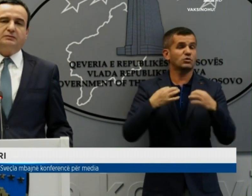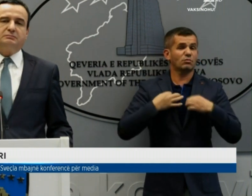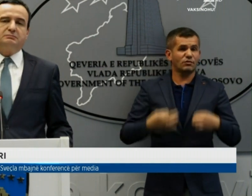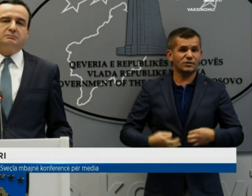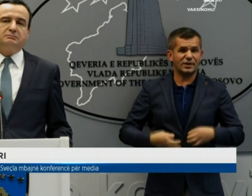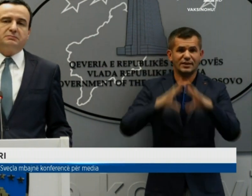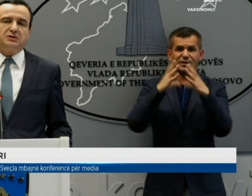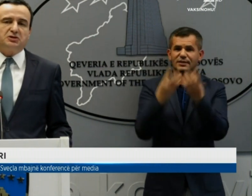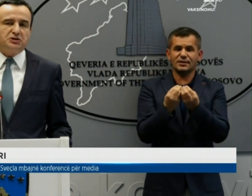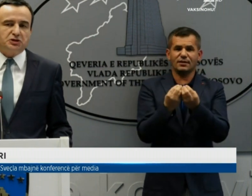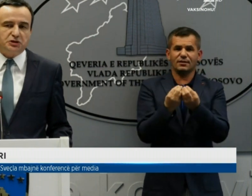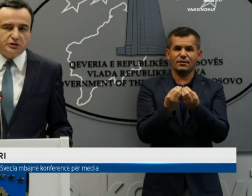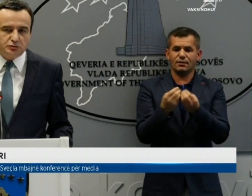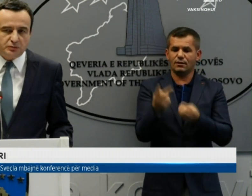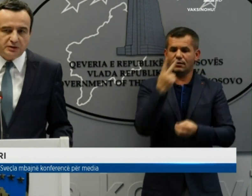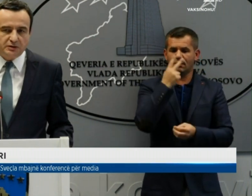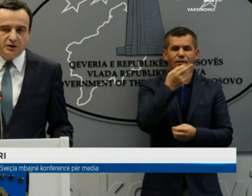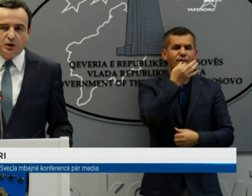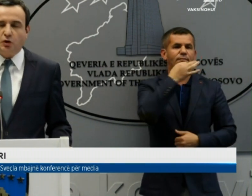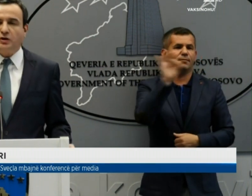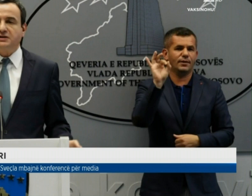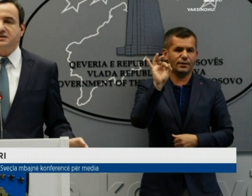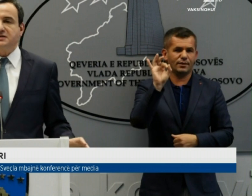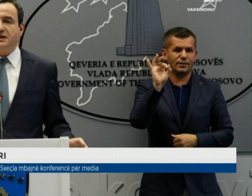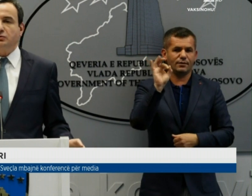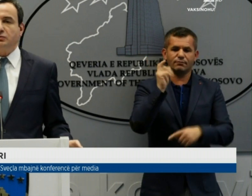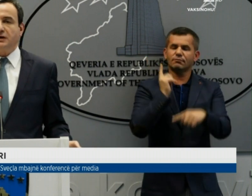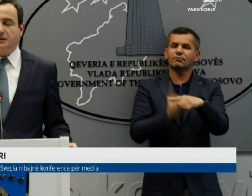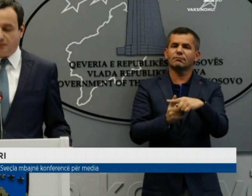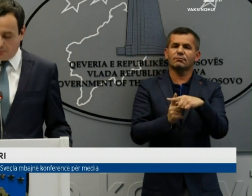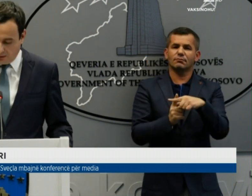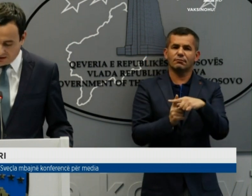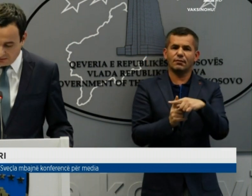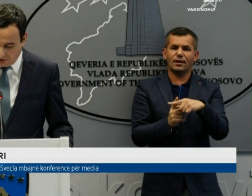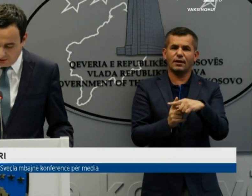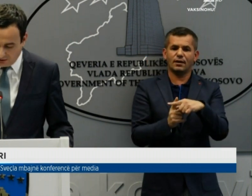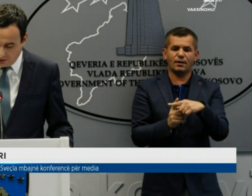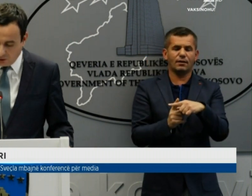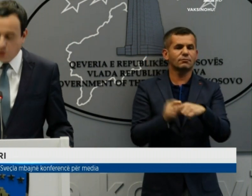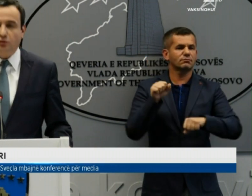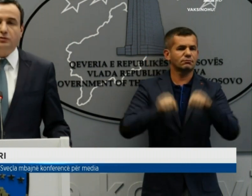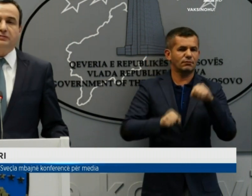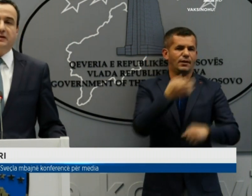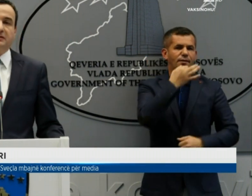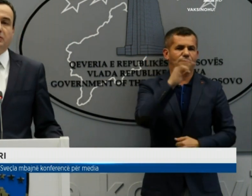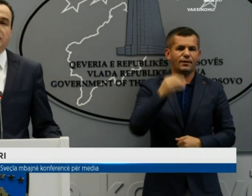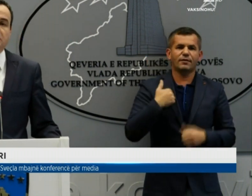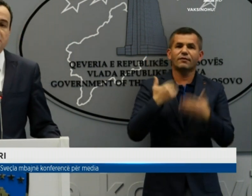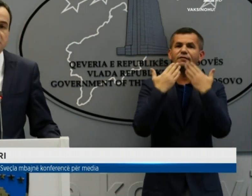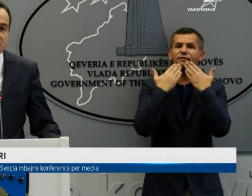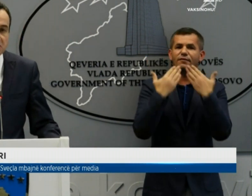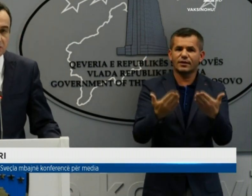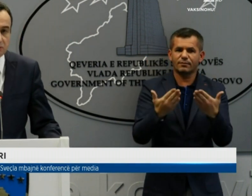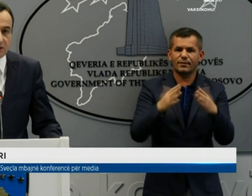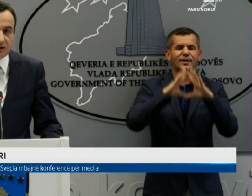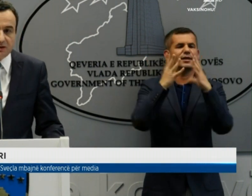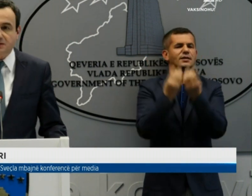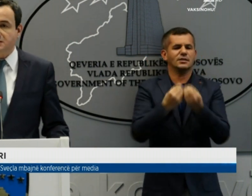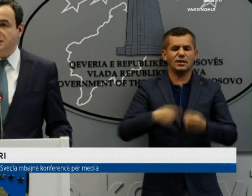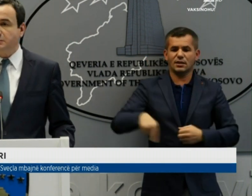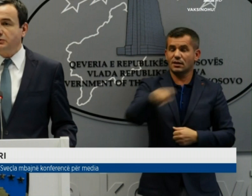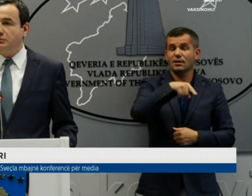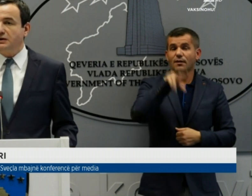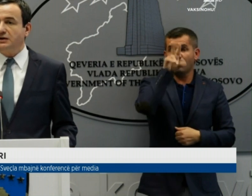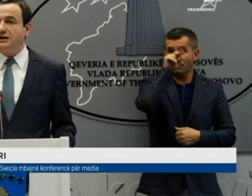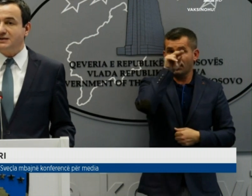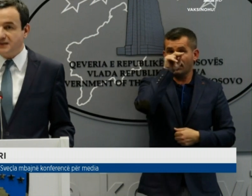tyre është i shkëlqyer, korrektësia e tyre maksimale. Unë ju falenderohem të gjitha tyre dhe se